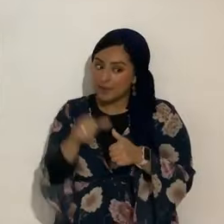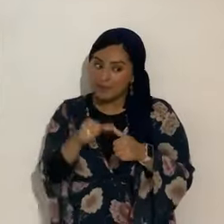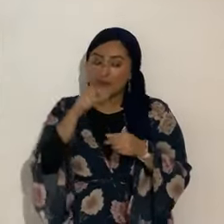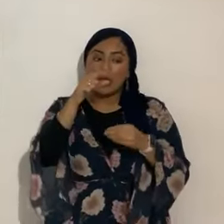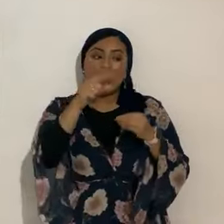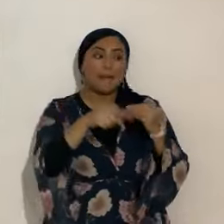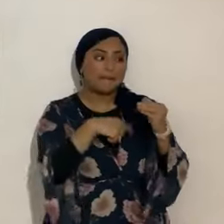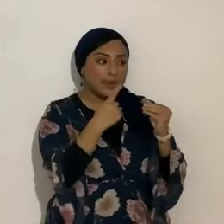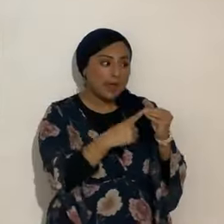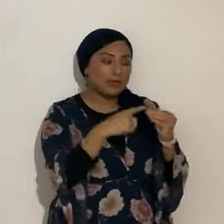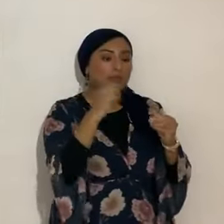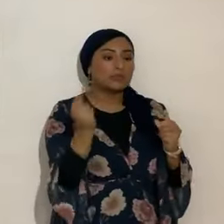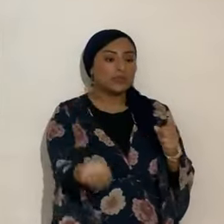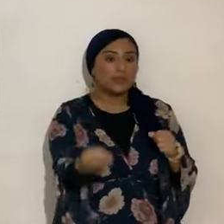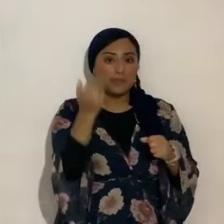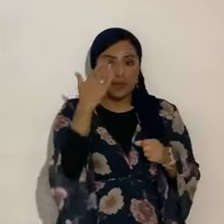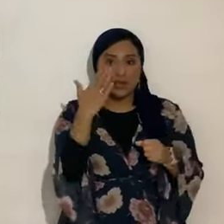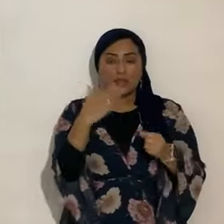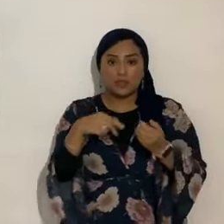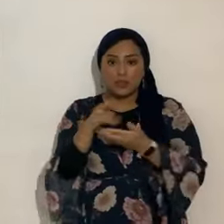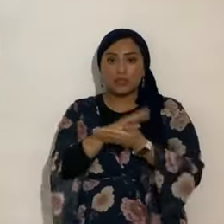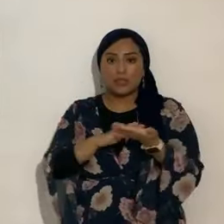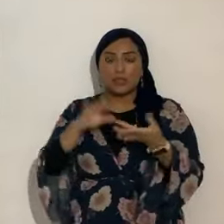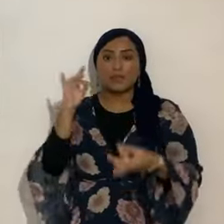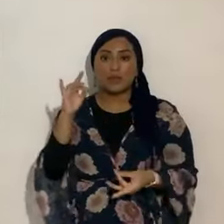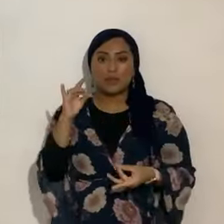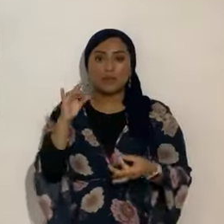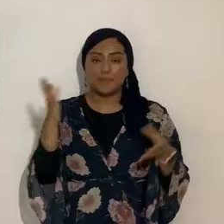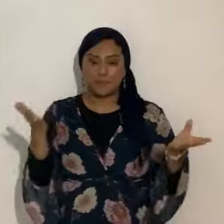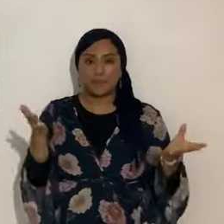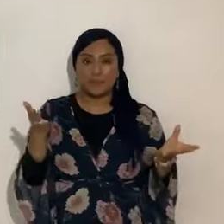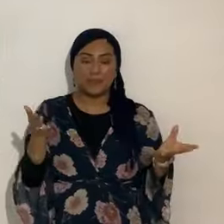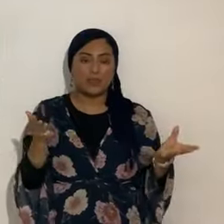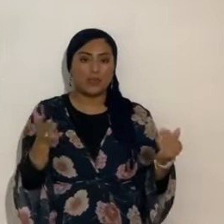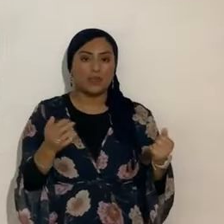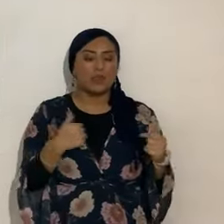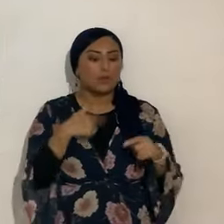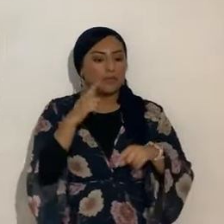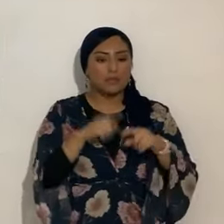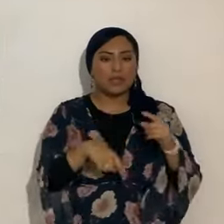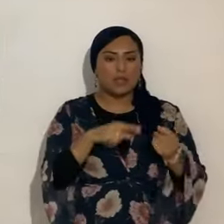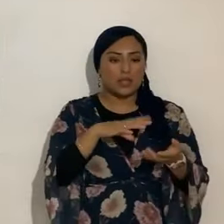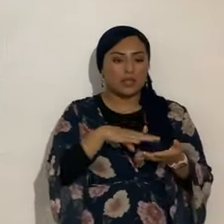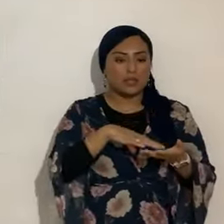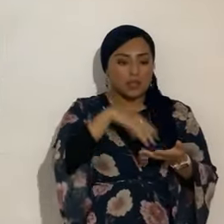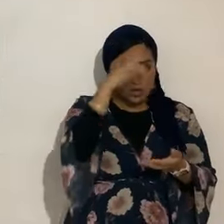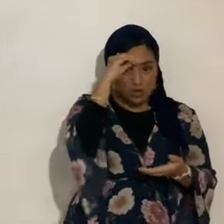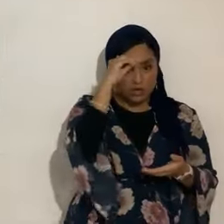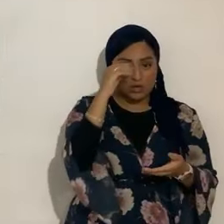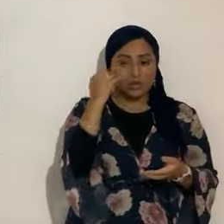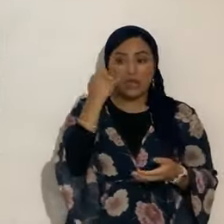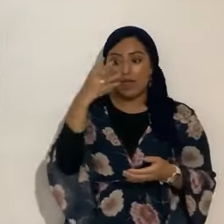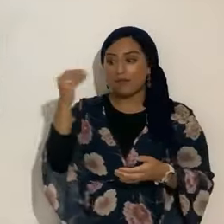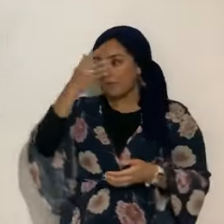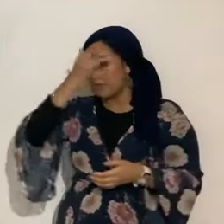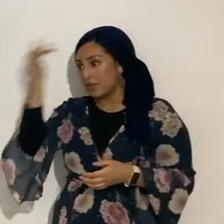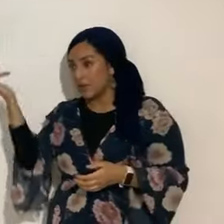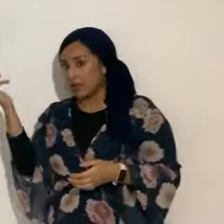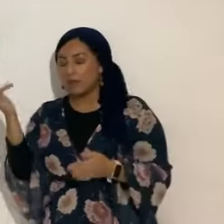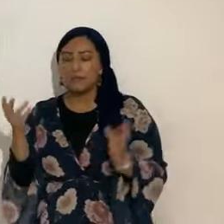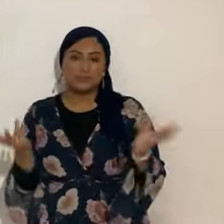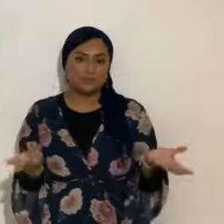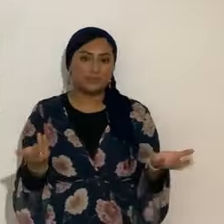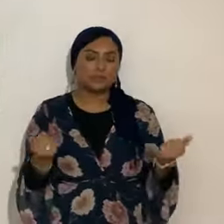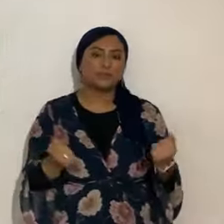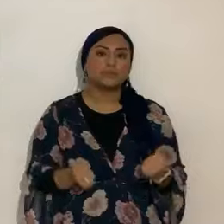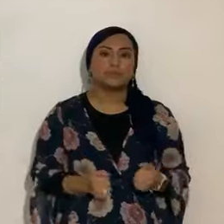Shabbat. Es el Ruach HaKodesh mismo. Entonces, repito, es imposible aprender sin memoria. Bueno,